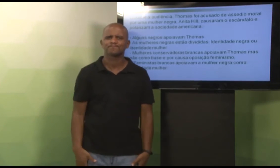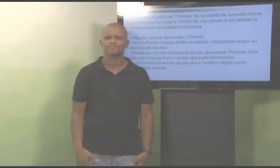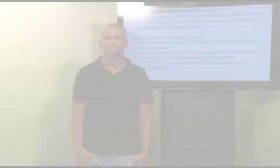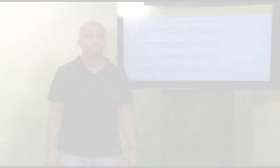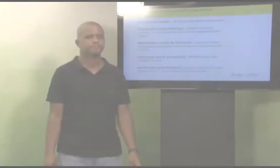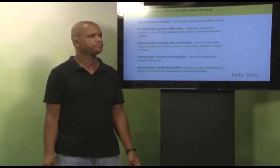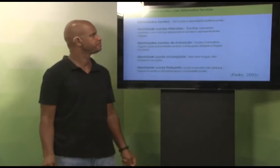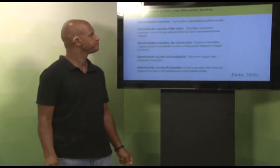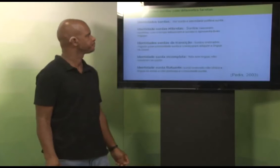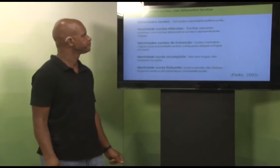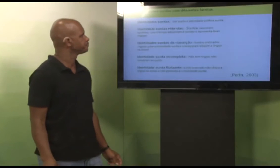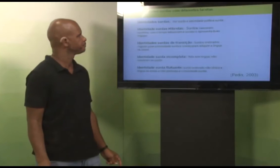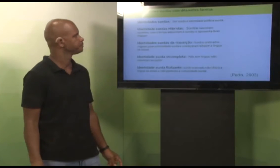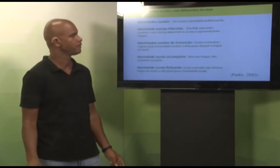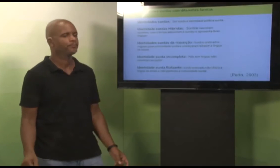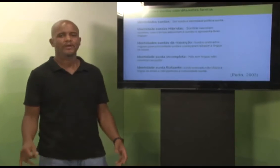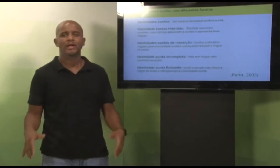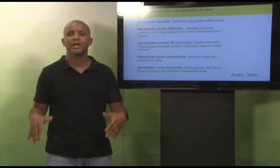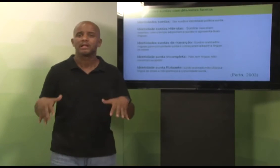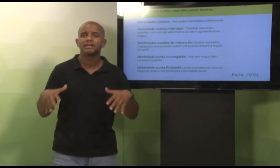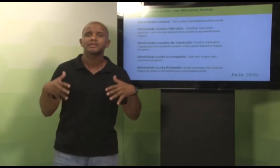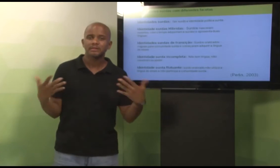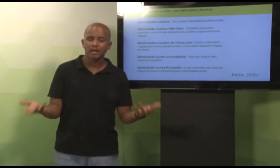a identidade de cada um.